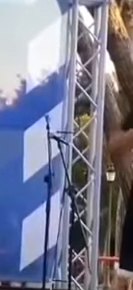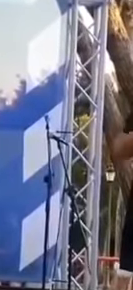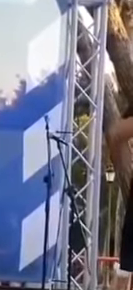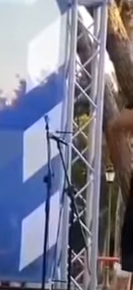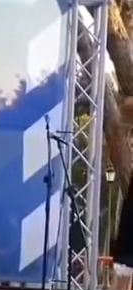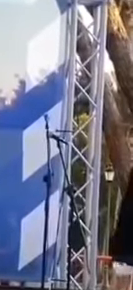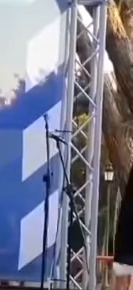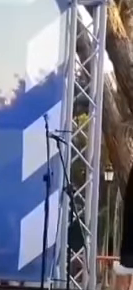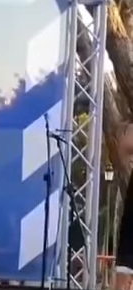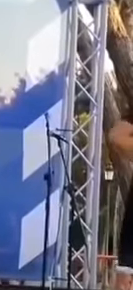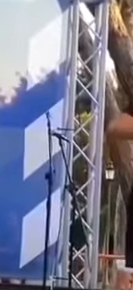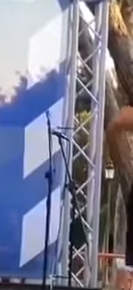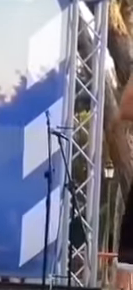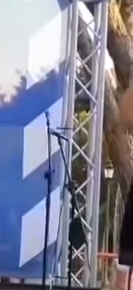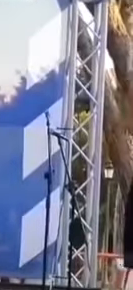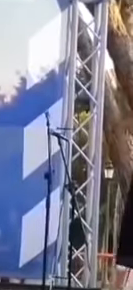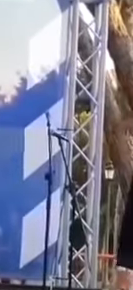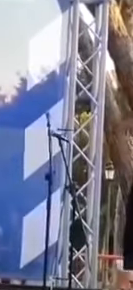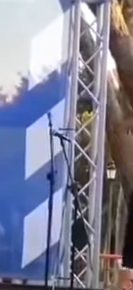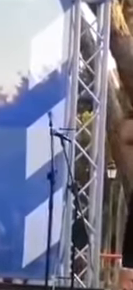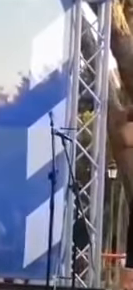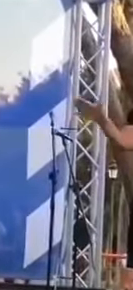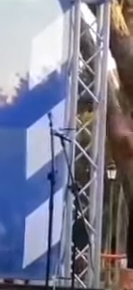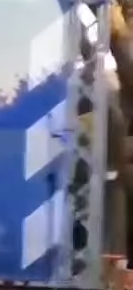noi l'Italia viene prima di tutto.